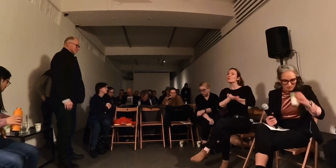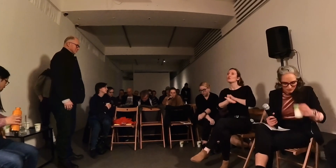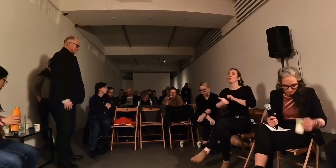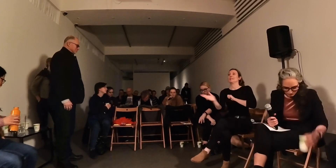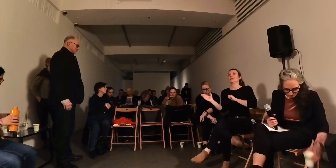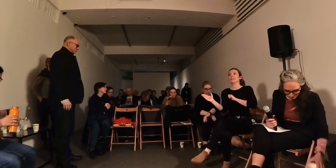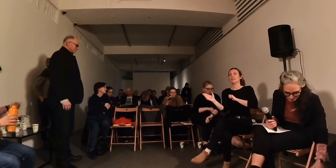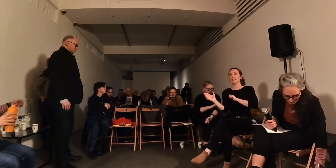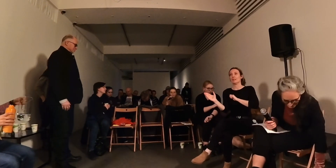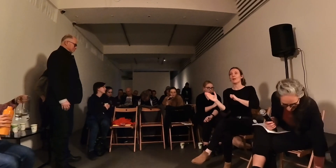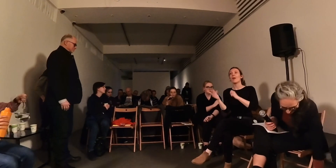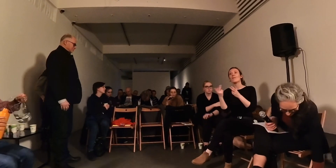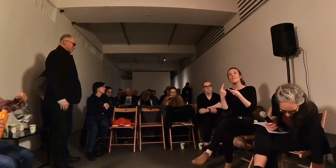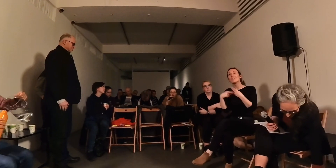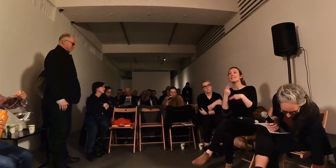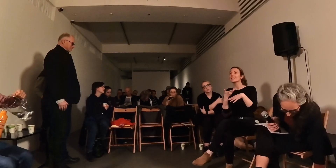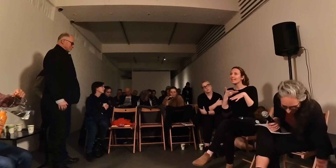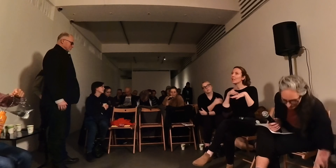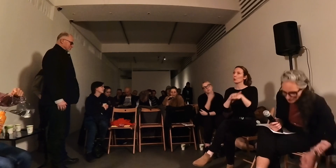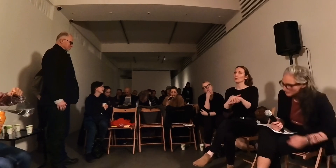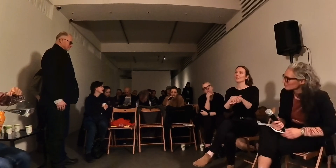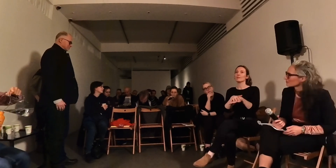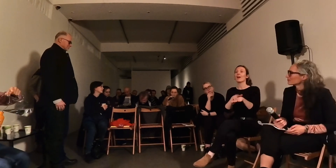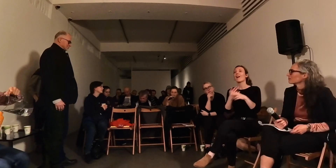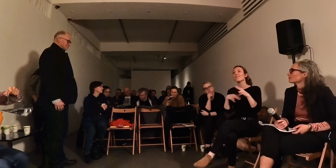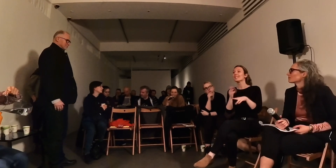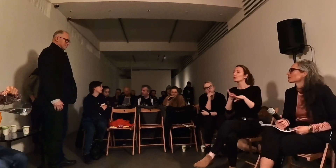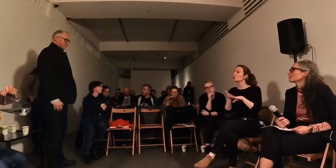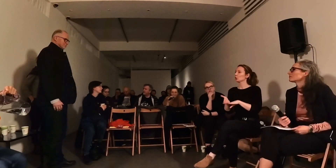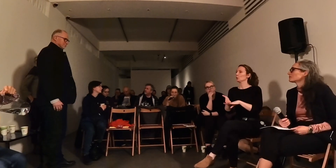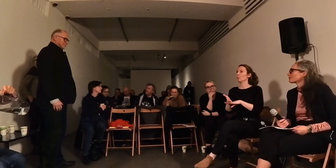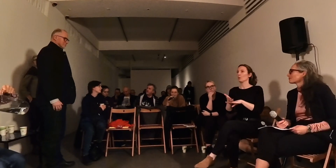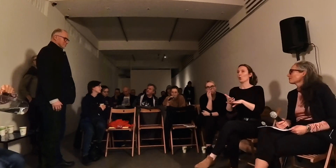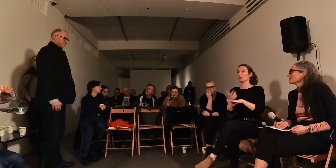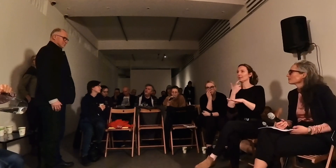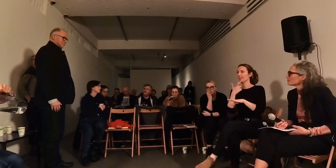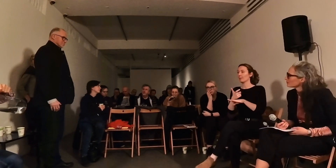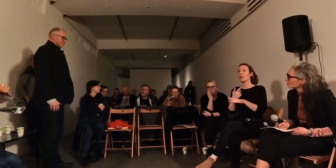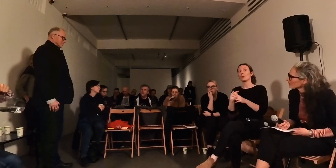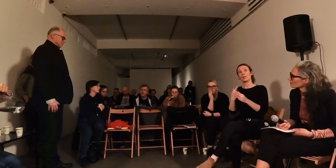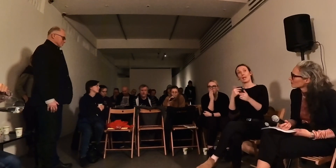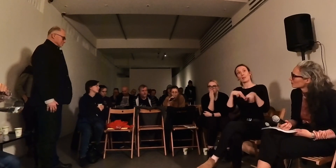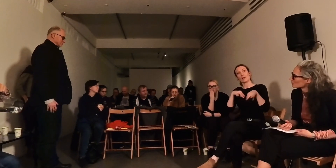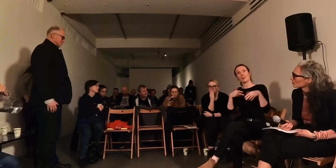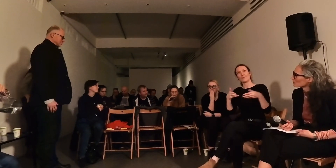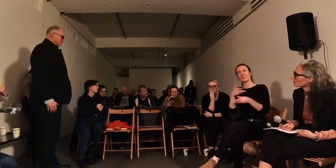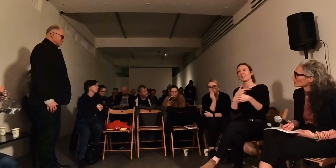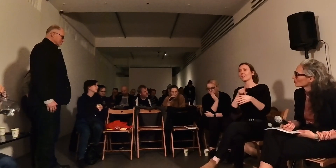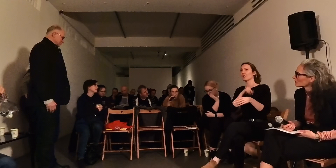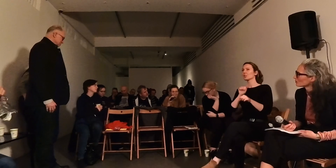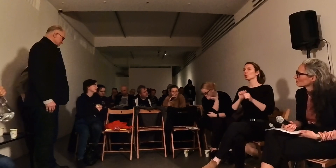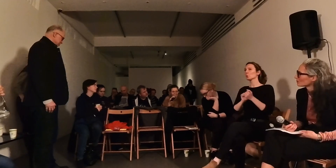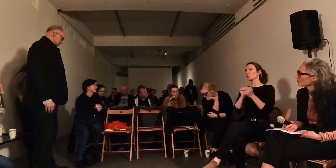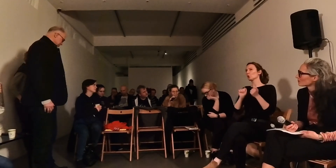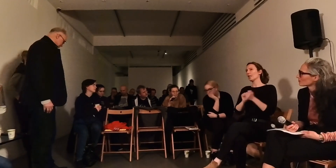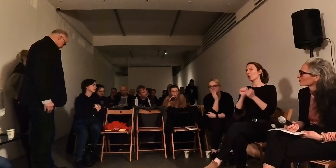zajímavější, inkluzivnější, přístupnější. A Já jsem si taky při té diskuzi vzpomněla na jednu zkušenost, co jsme měli